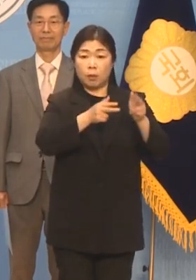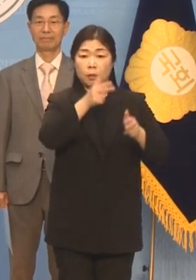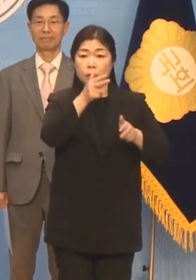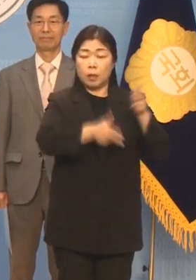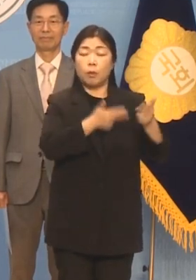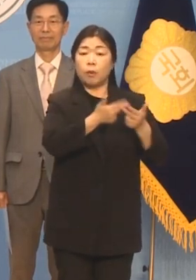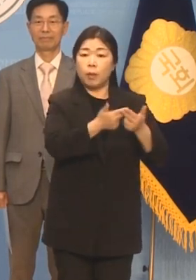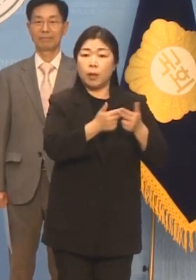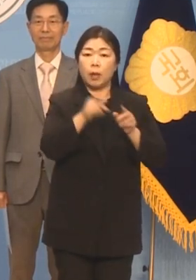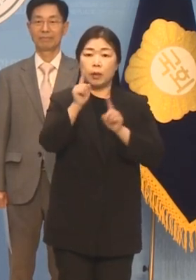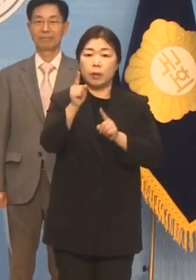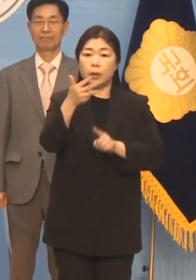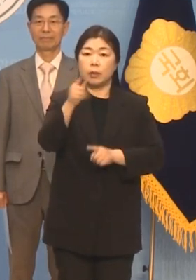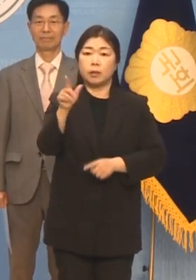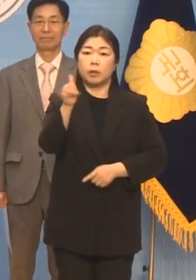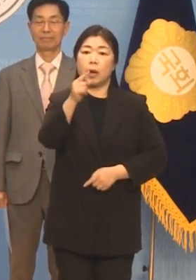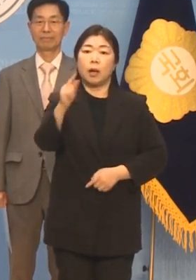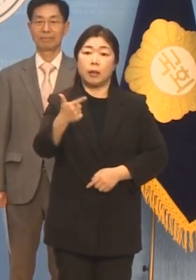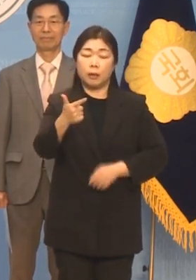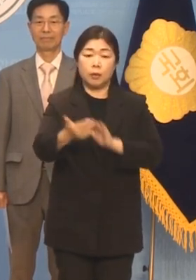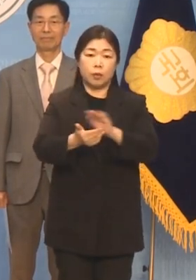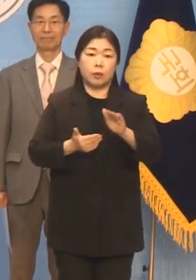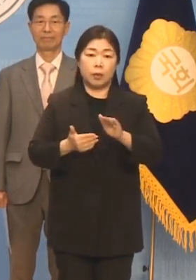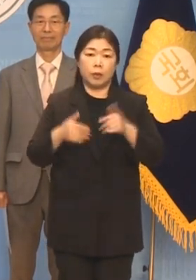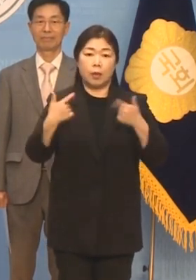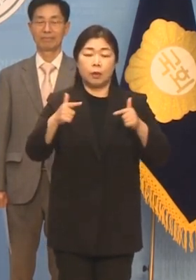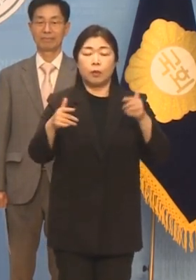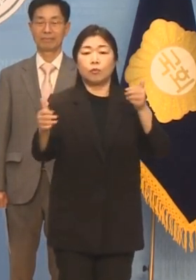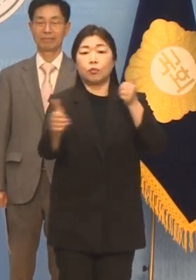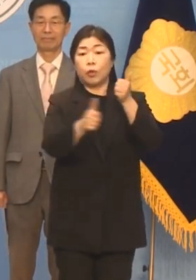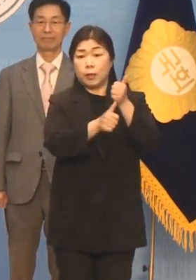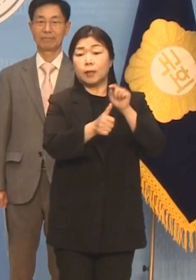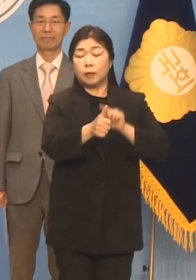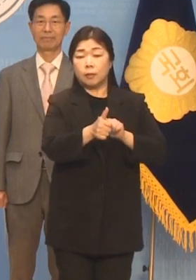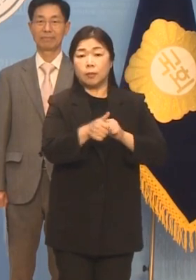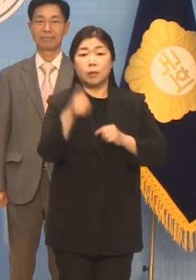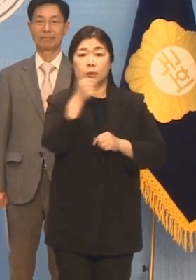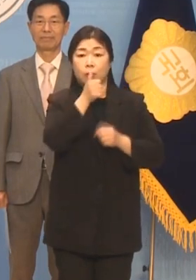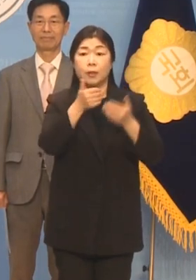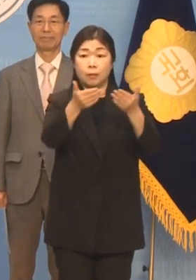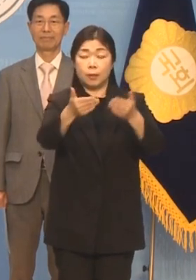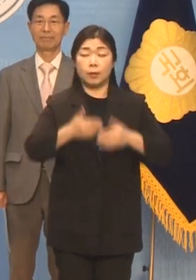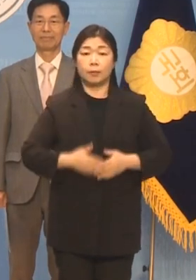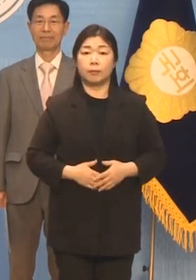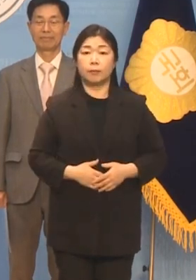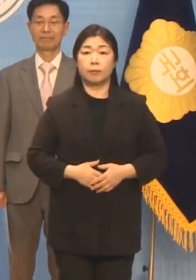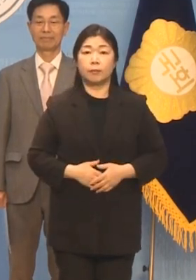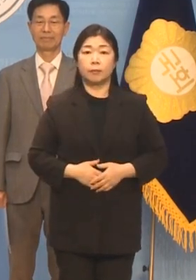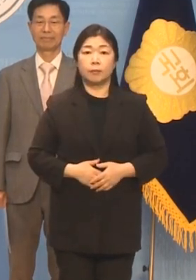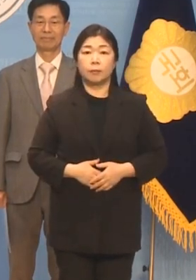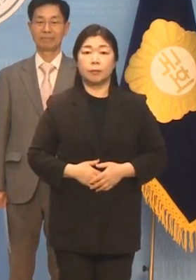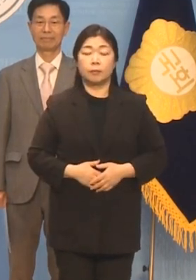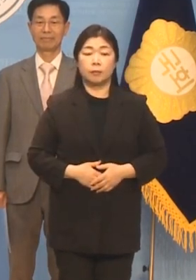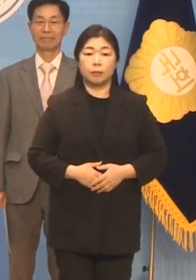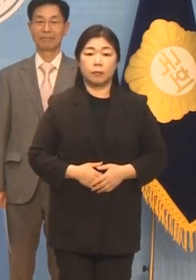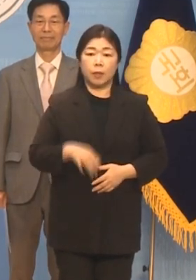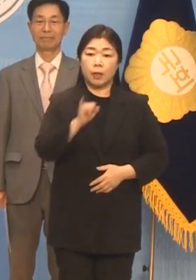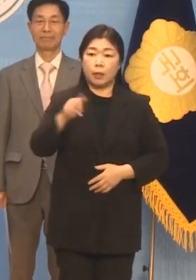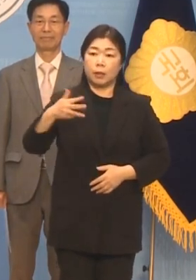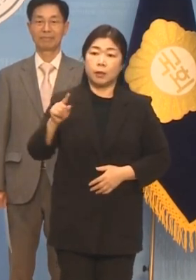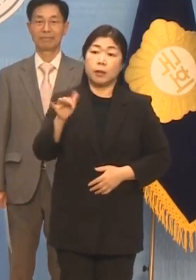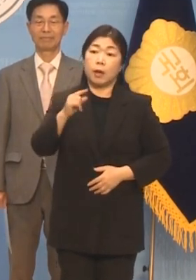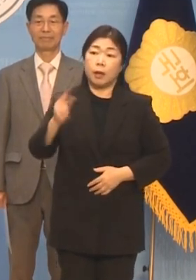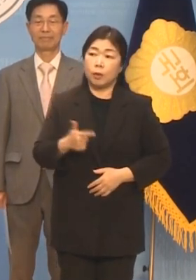한국반도체산업협회 이창한 전 상근 부회장님을 소개드립니다. 이창한